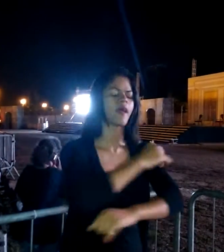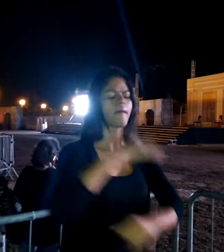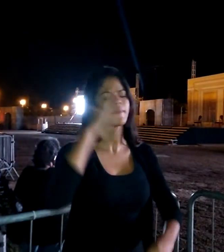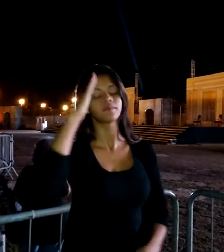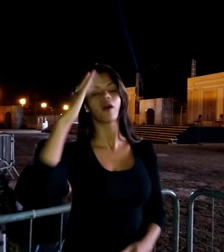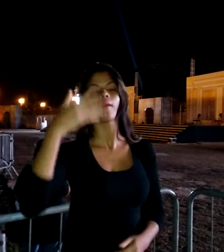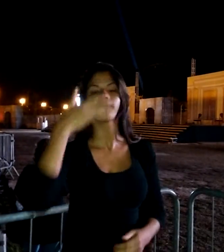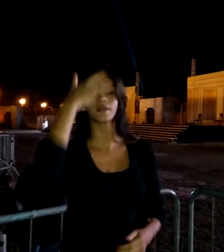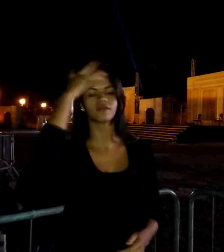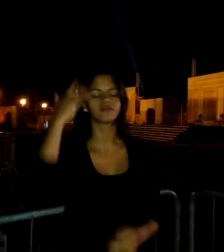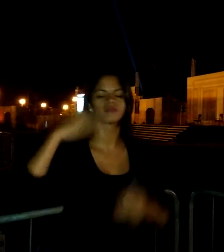qualificação.